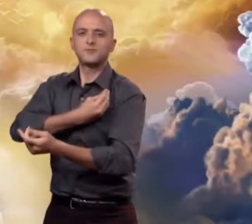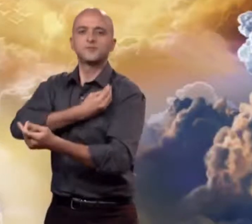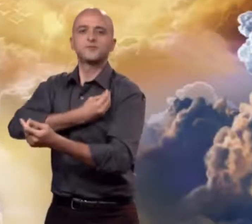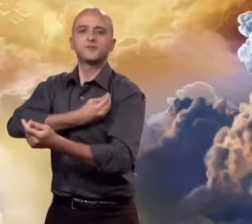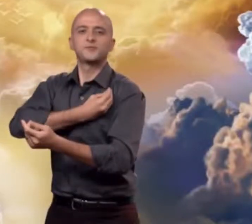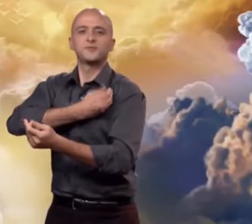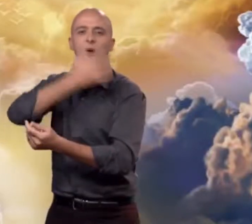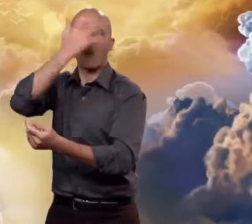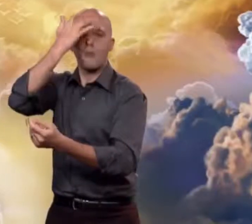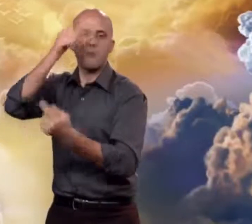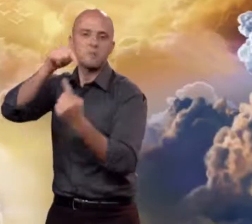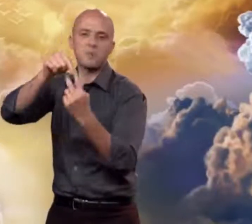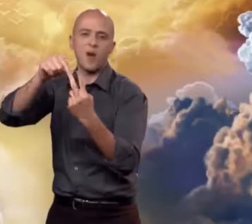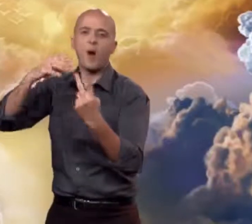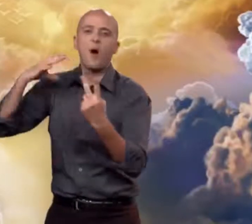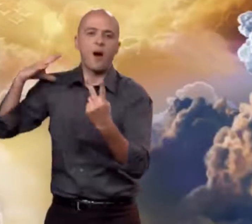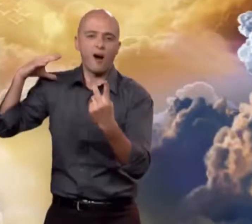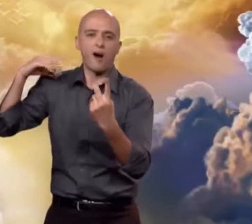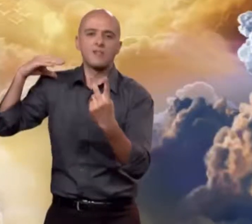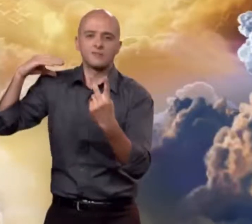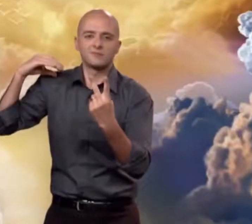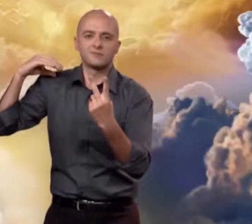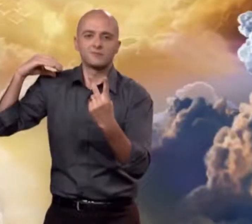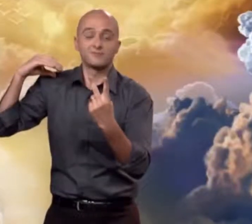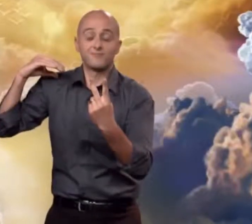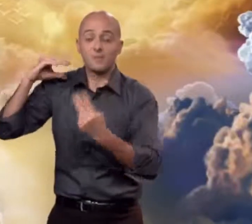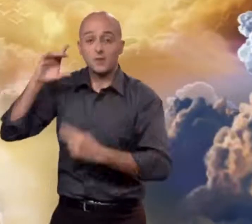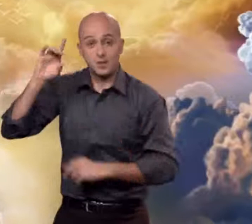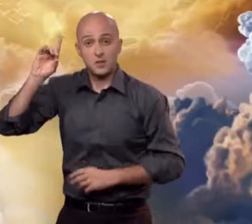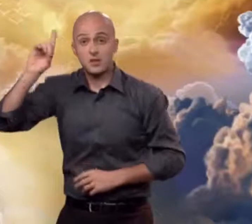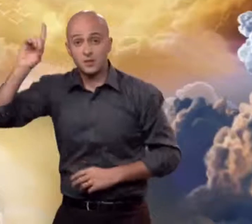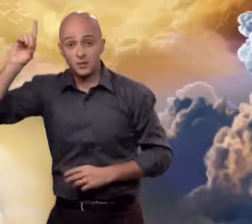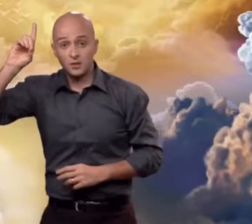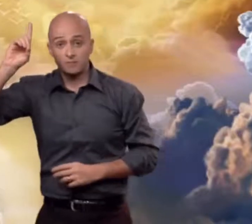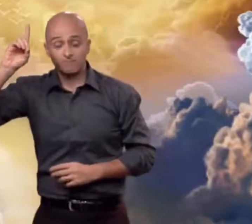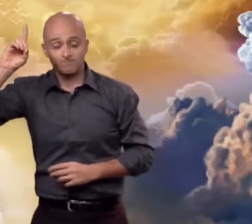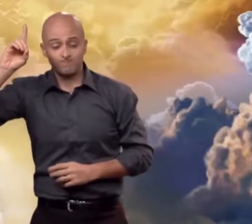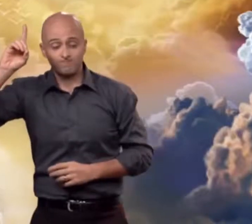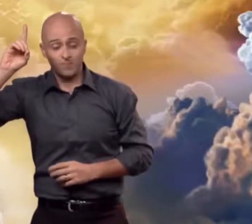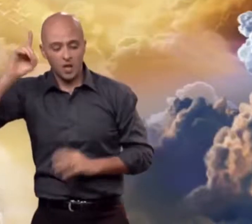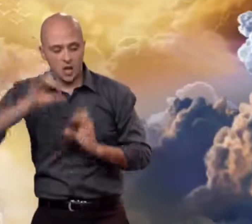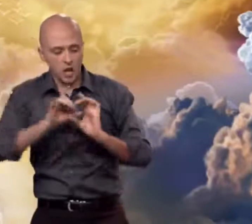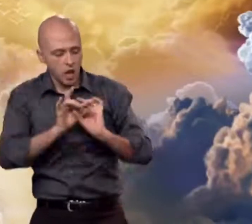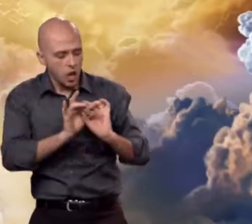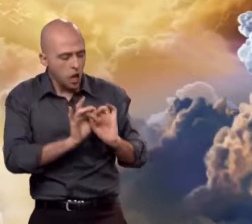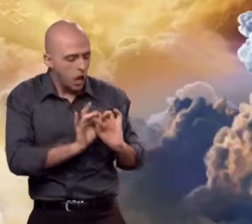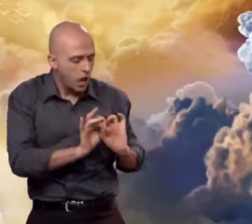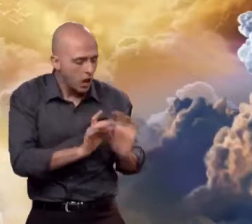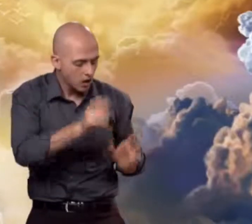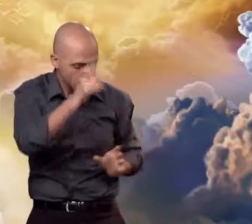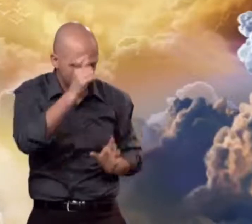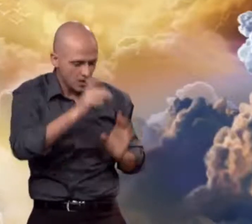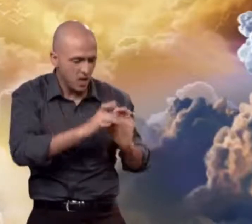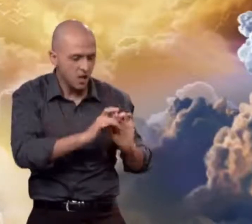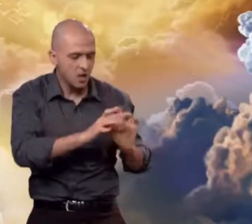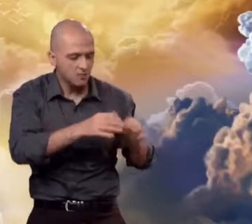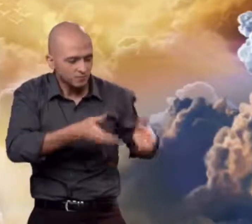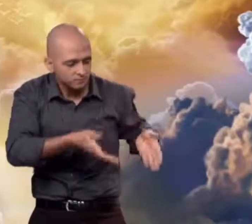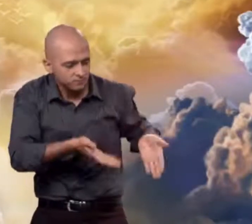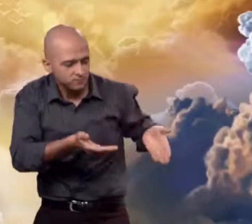de rebelião deveria ser um meio de proteção permanente a todas as criaturas, livrando-as de cometer pecado e